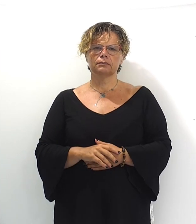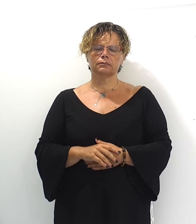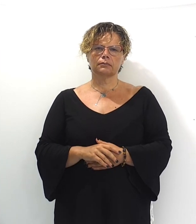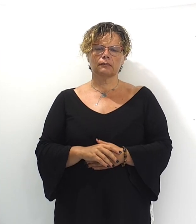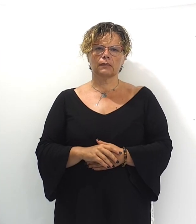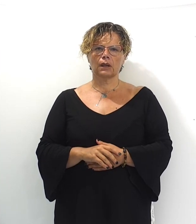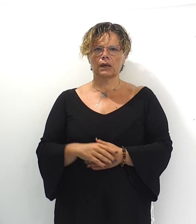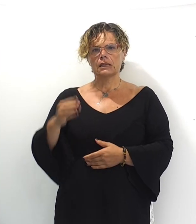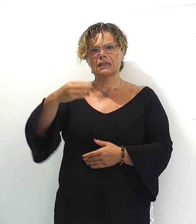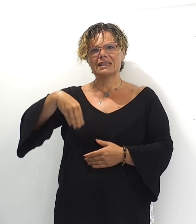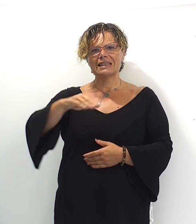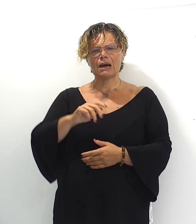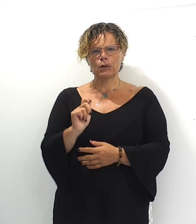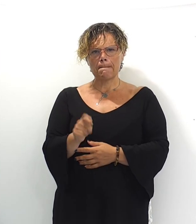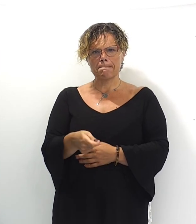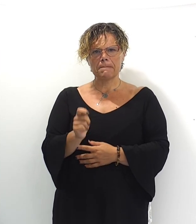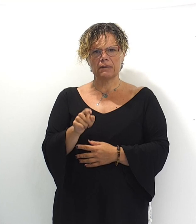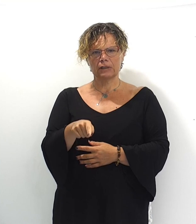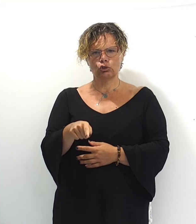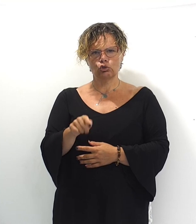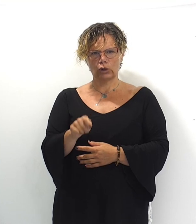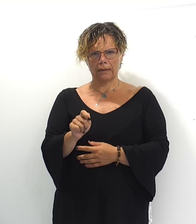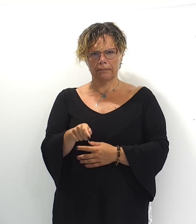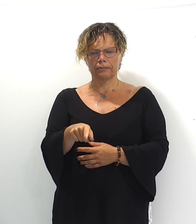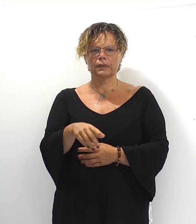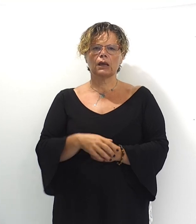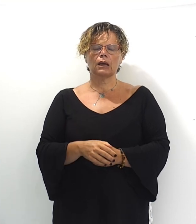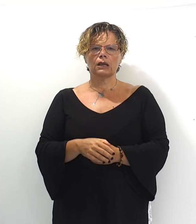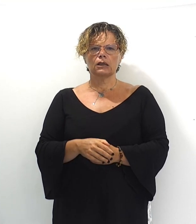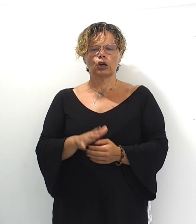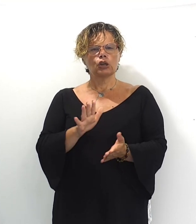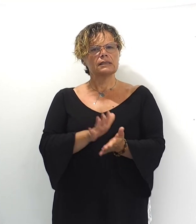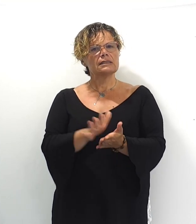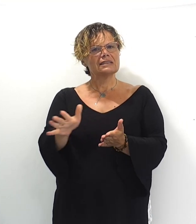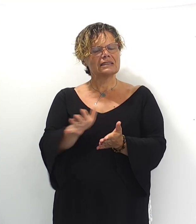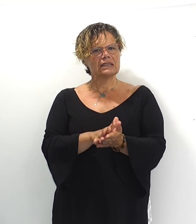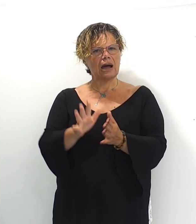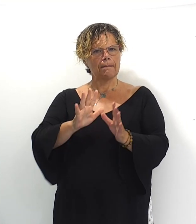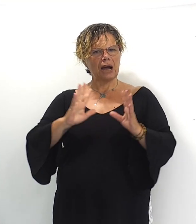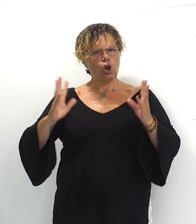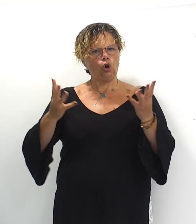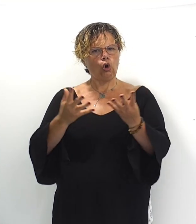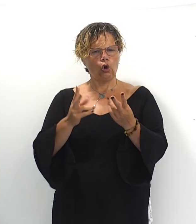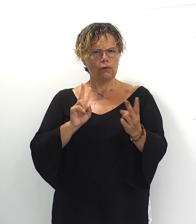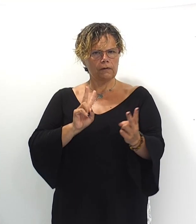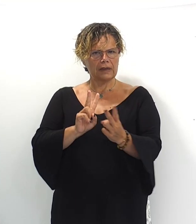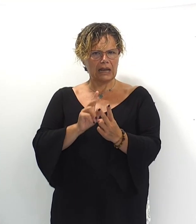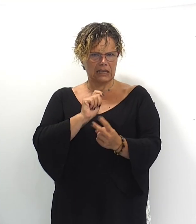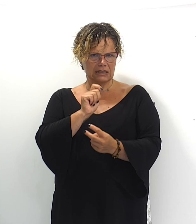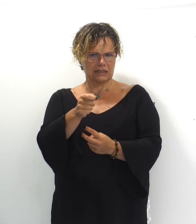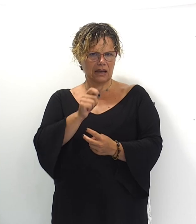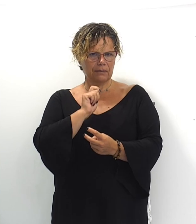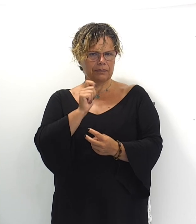In prefettura a Napoli si è tenuta una conferenza stampa per presentare i dati